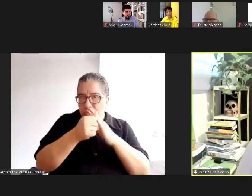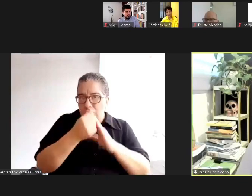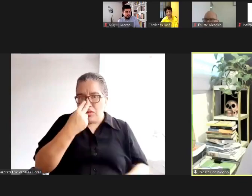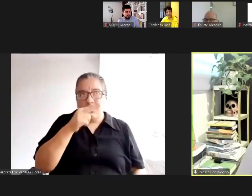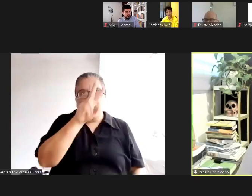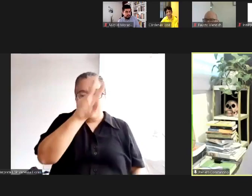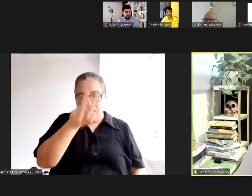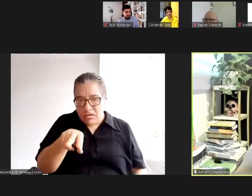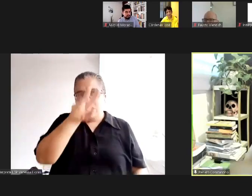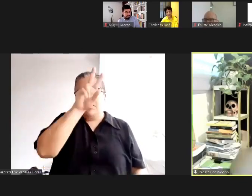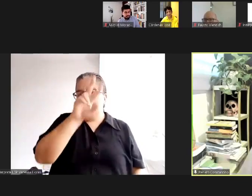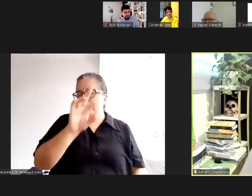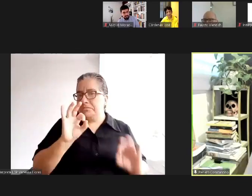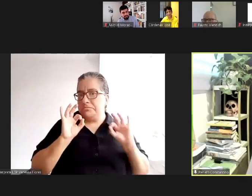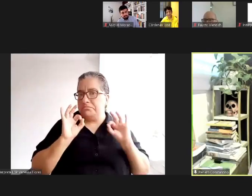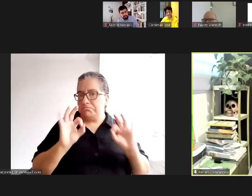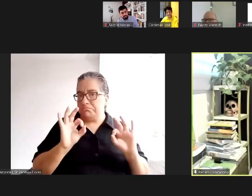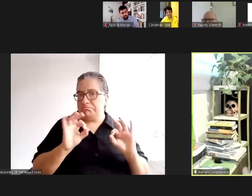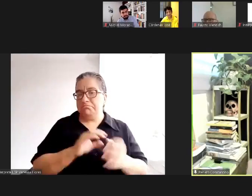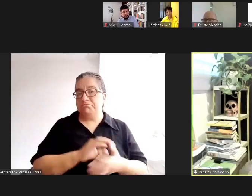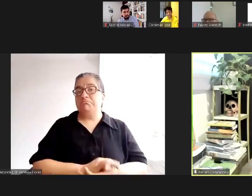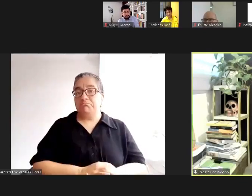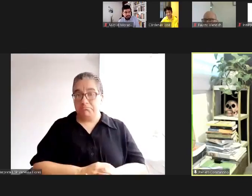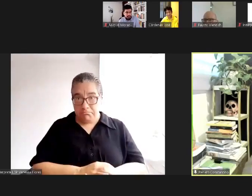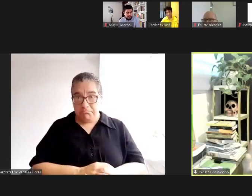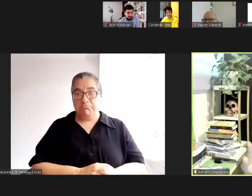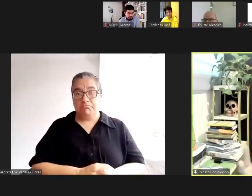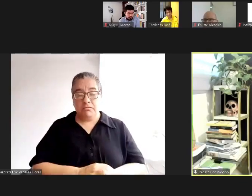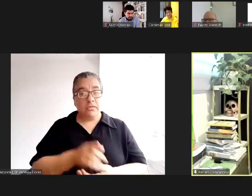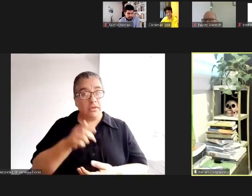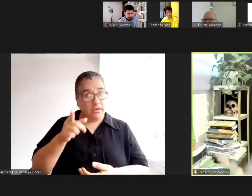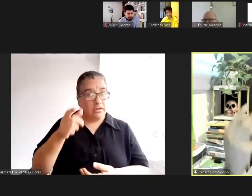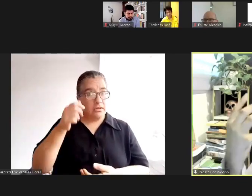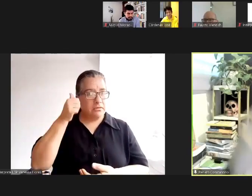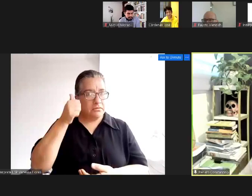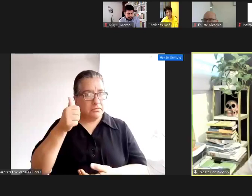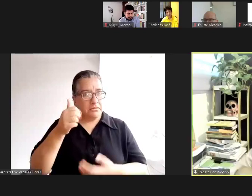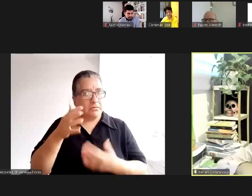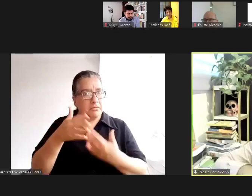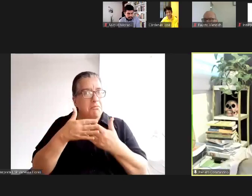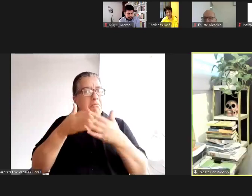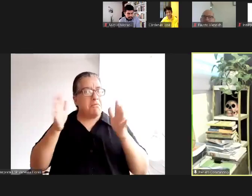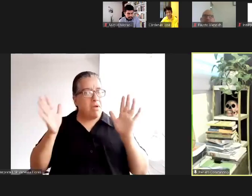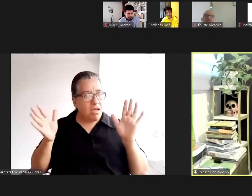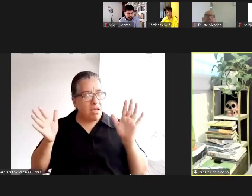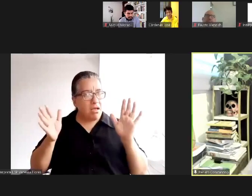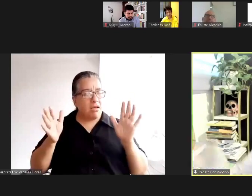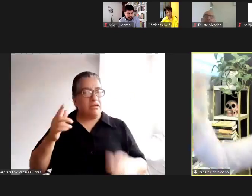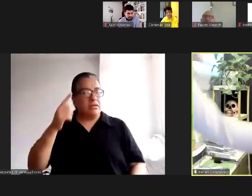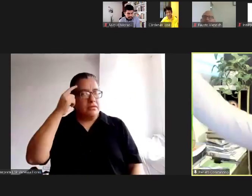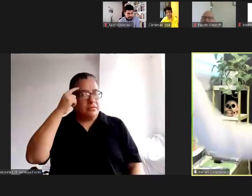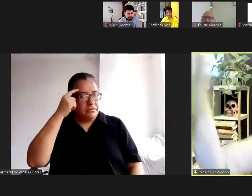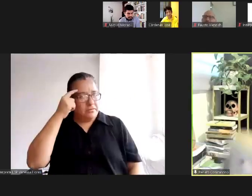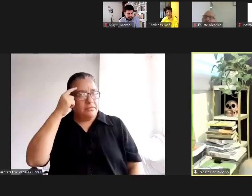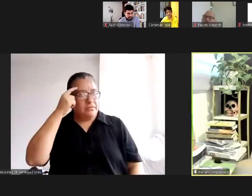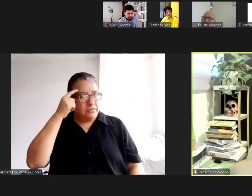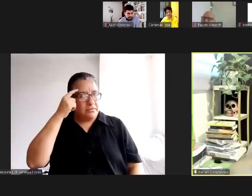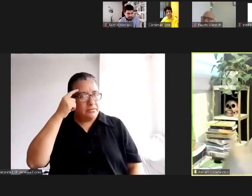Entonces, eso también creo que ha hecho que haya mayor conciencia de la accesibilidad.